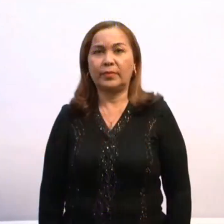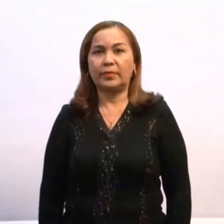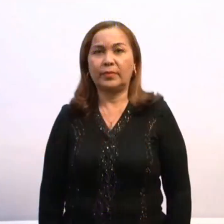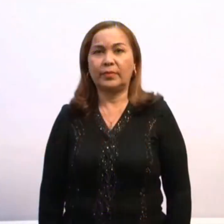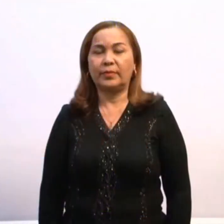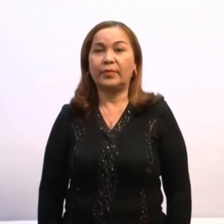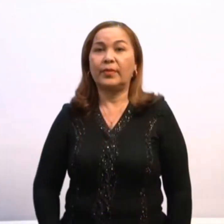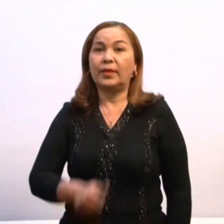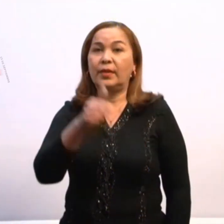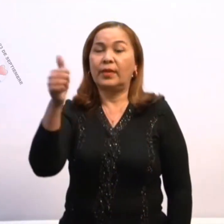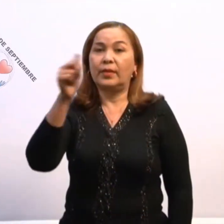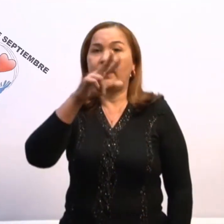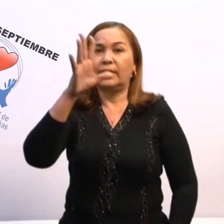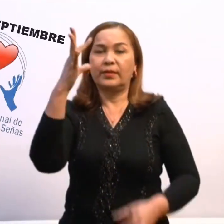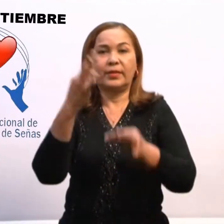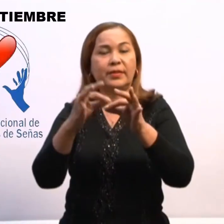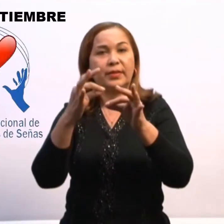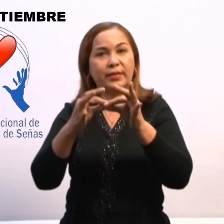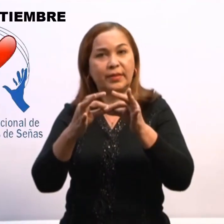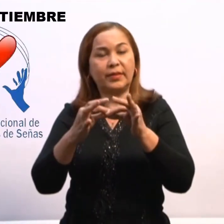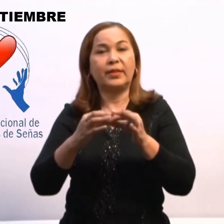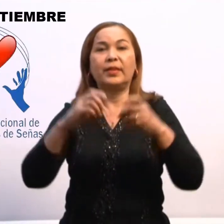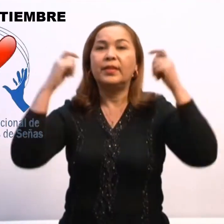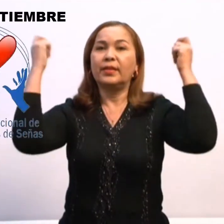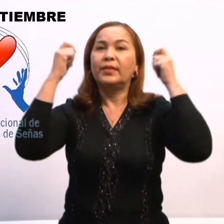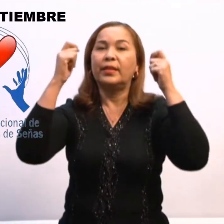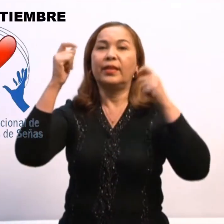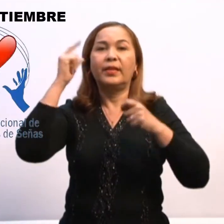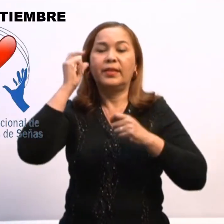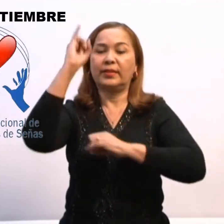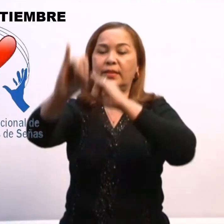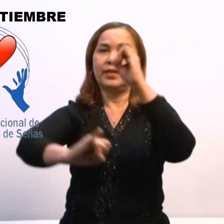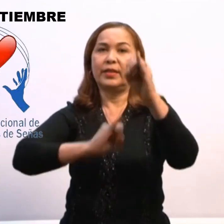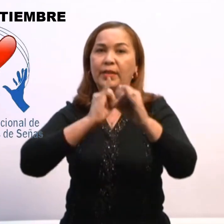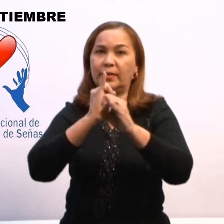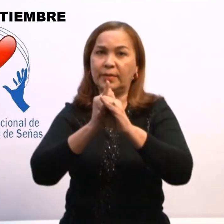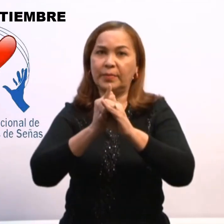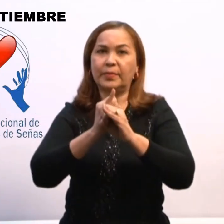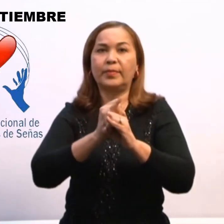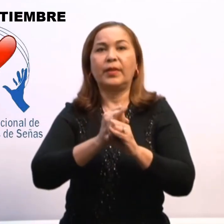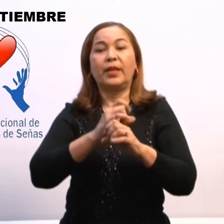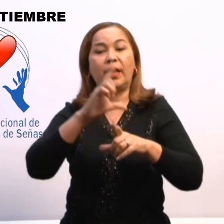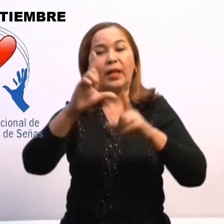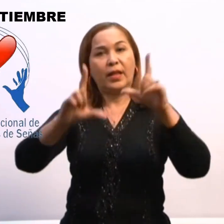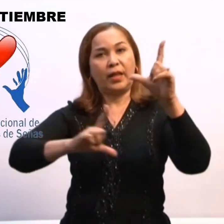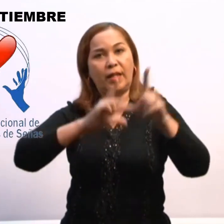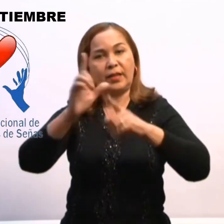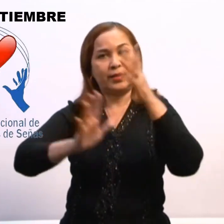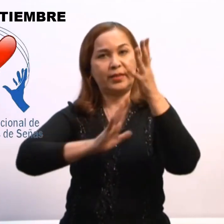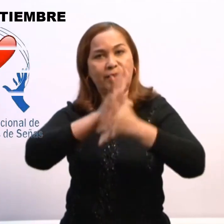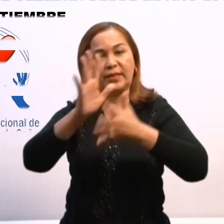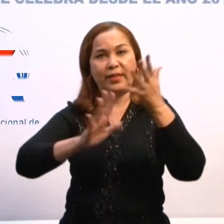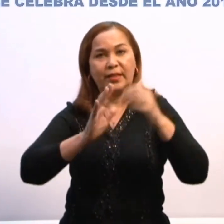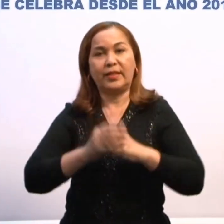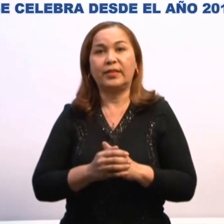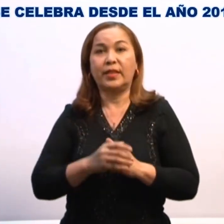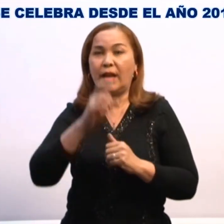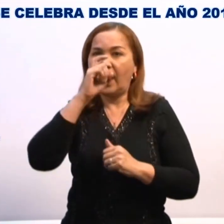Cada 23 de septiembre se celebra el Día Internacional de las Lenguas de Señas. El aniversario se